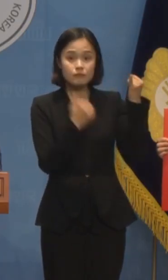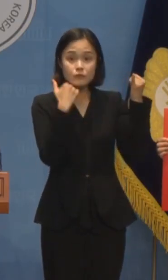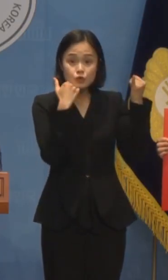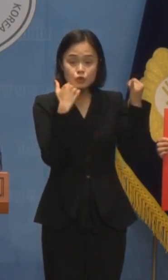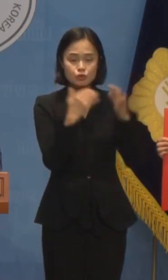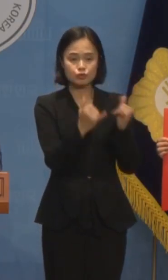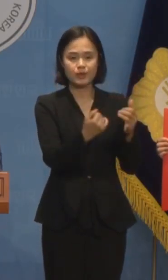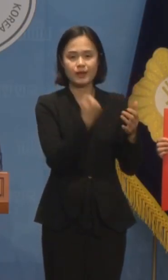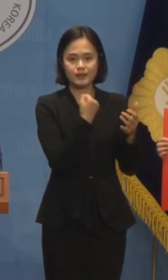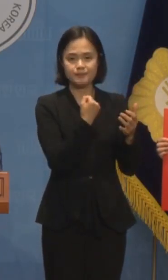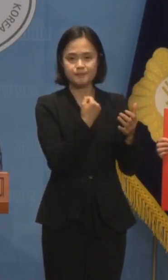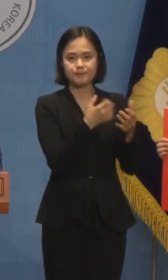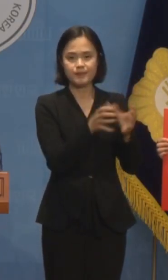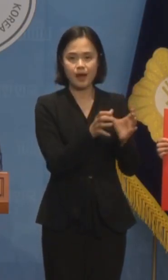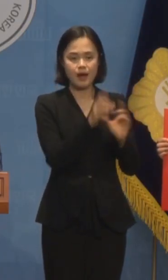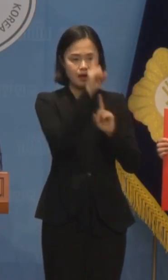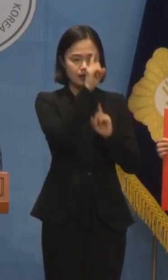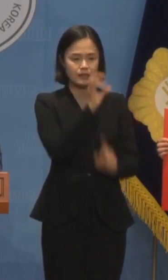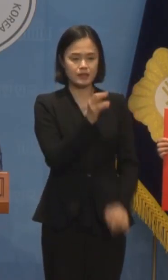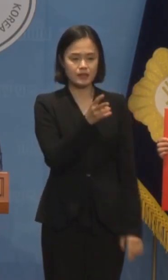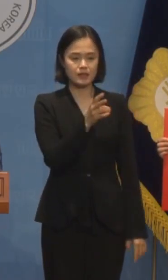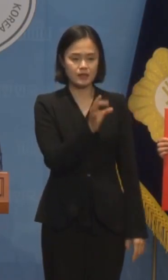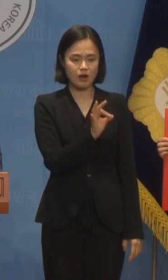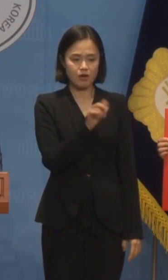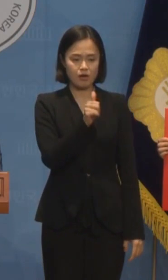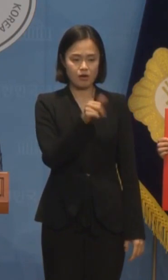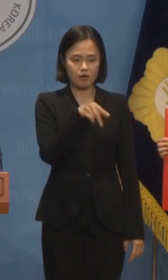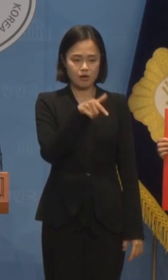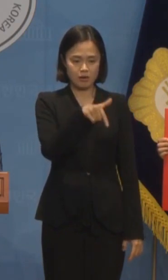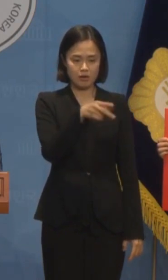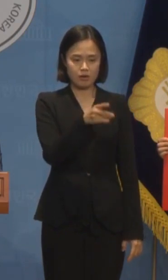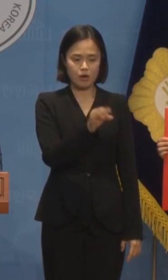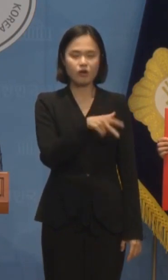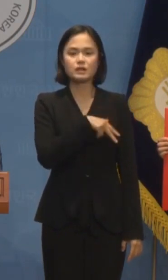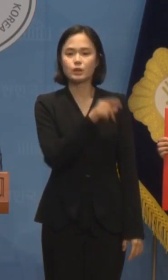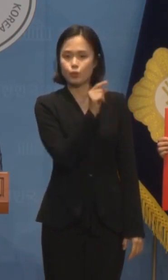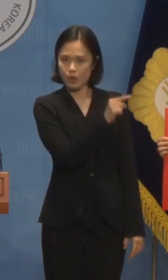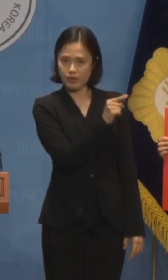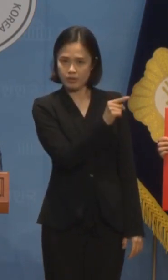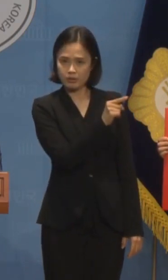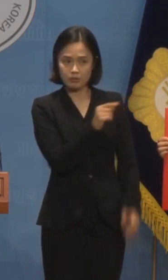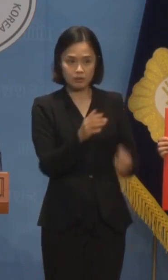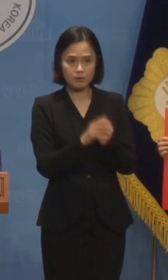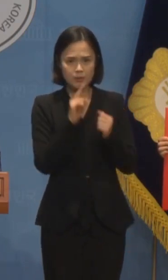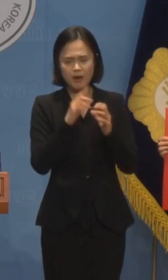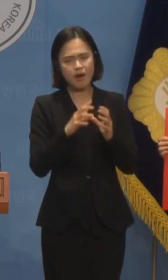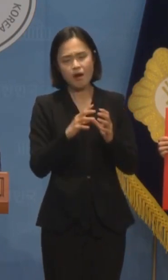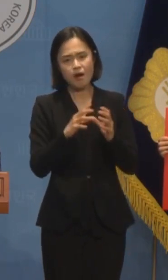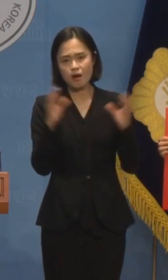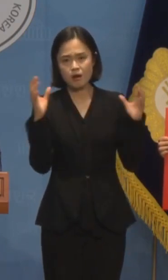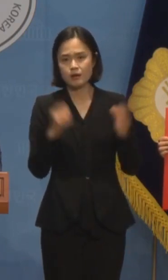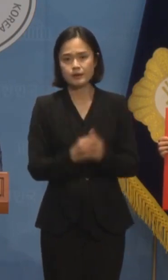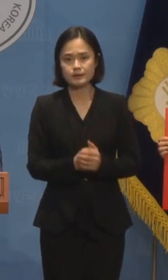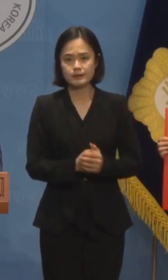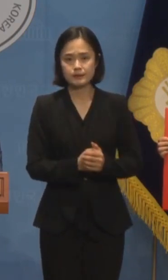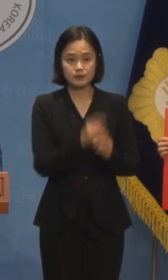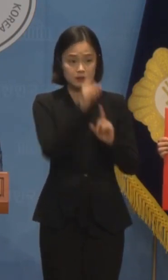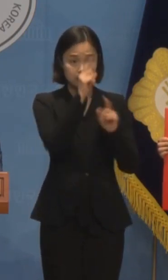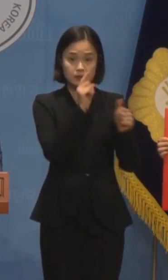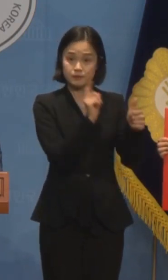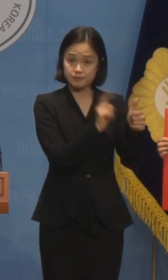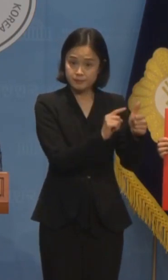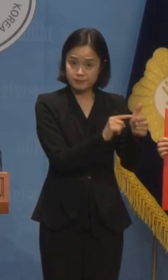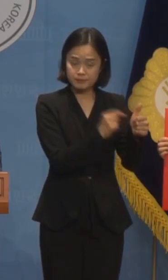국민의힘 이영경 의원으로 밝혀지면서 파문이 더욱 확산되고 있습니다. 해당 시의원은 4달